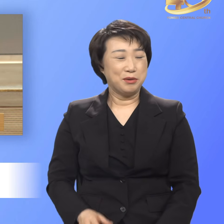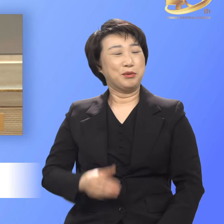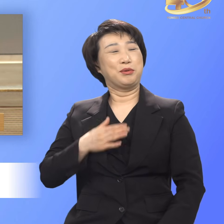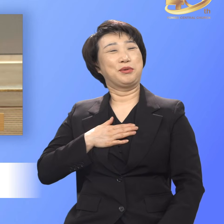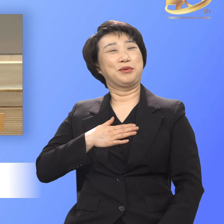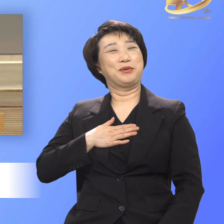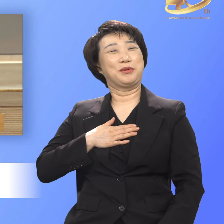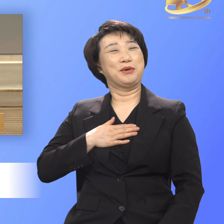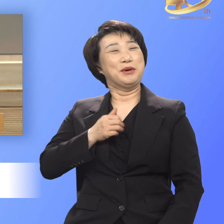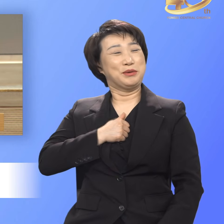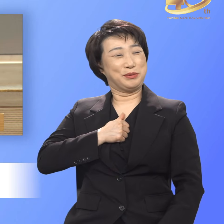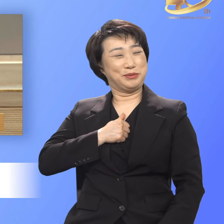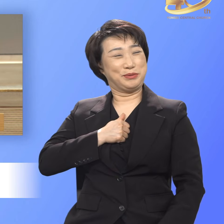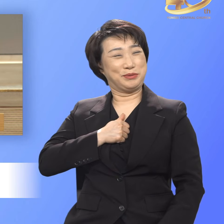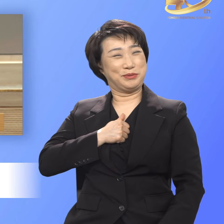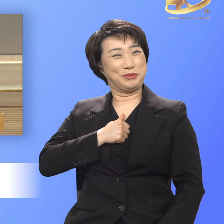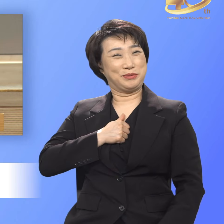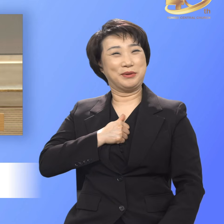뿌듯하지 않냐 이 말이야.